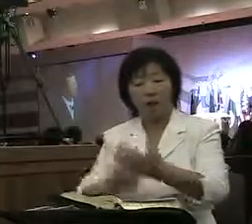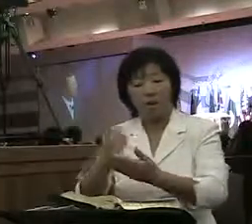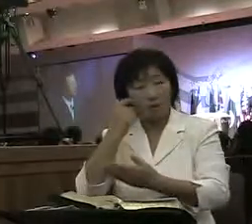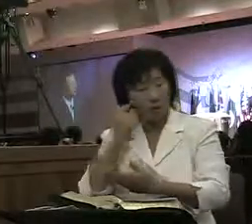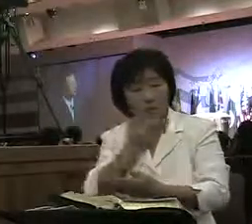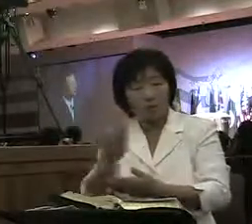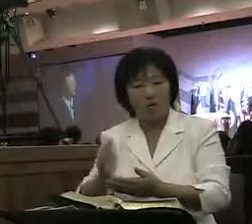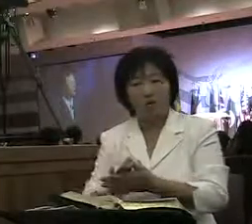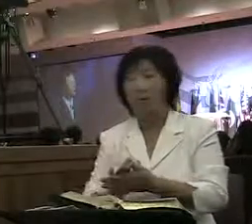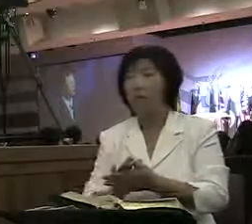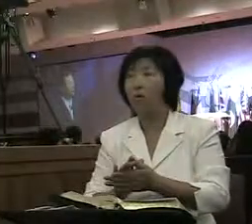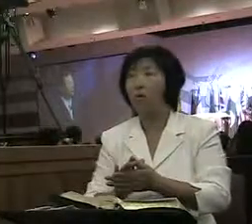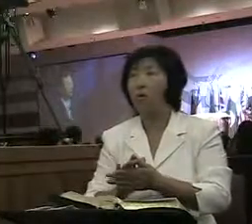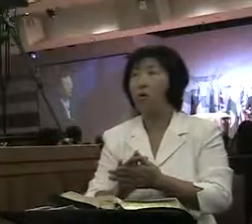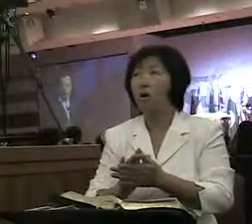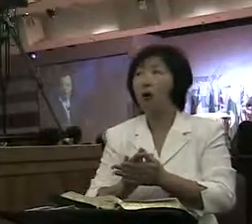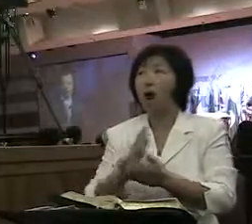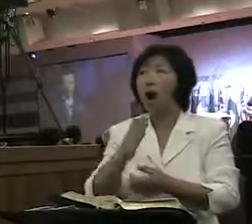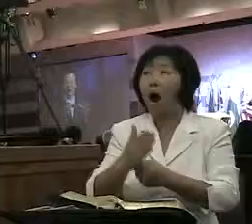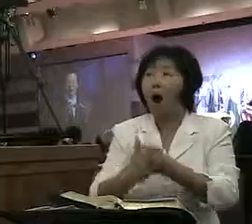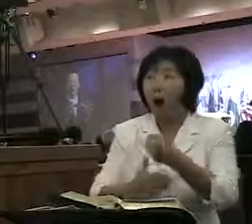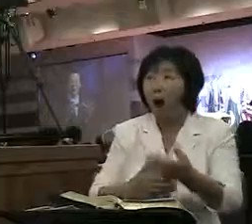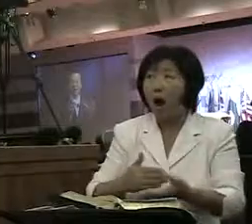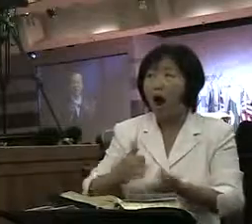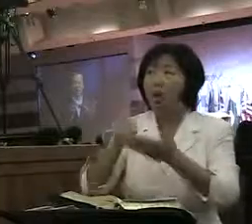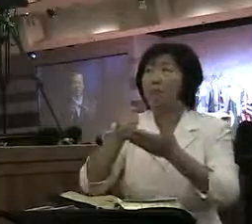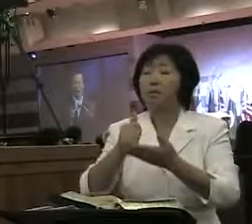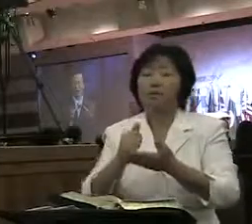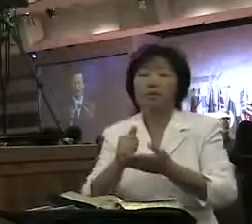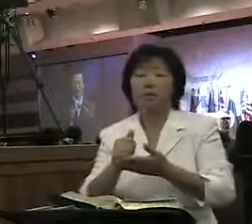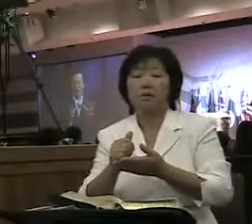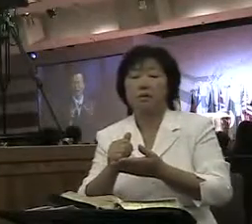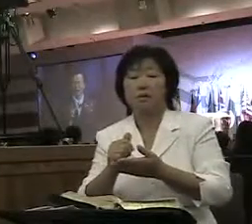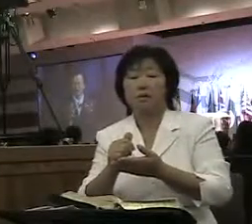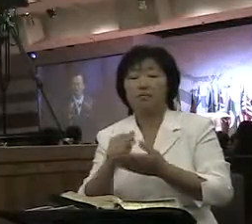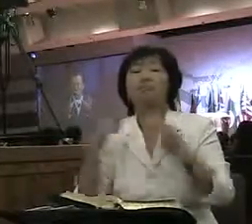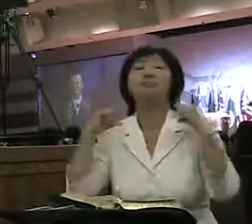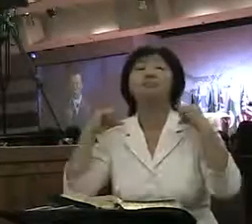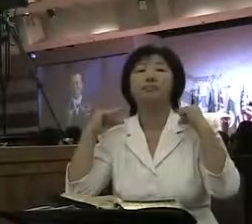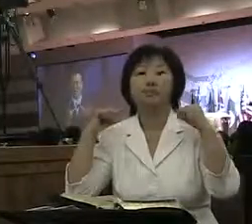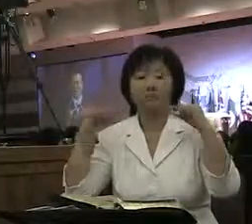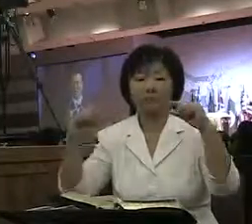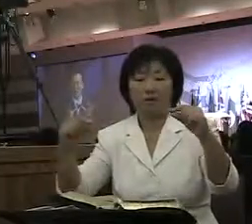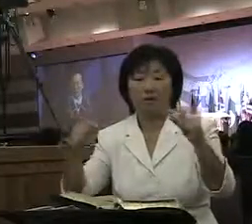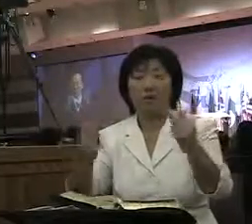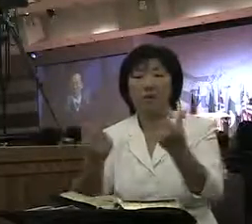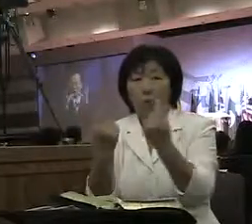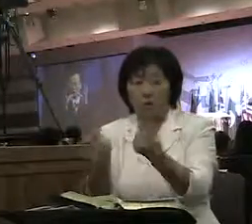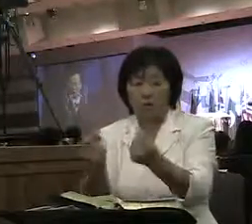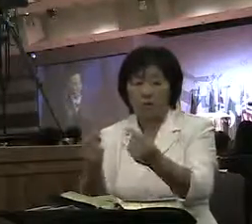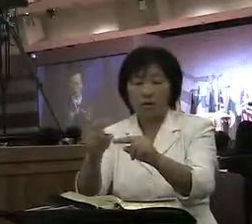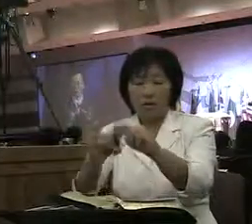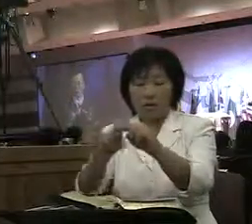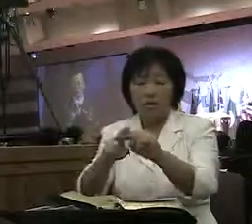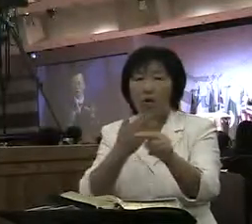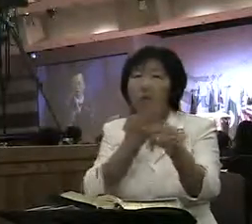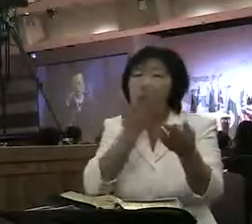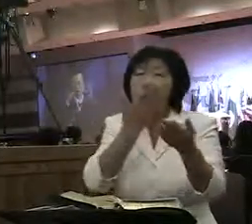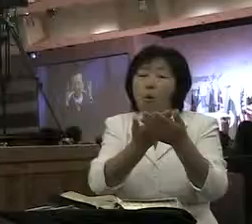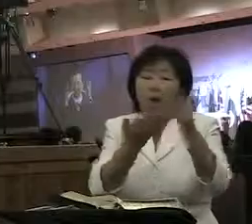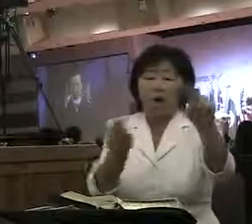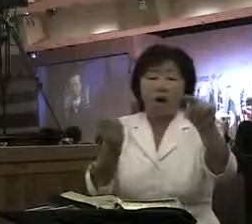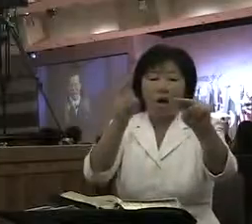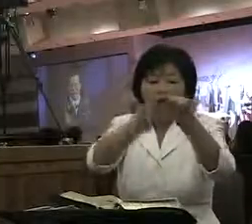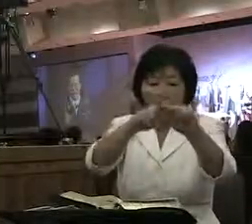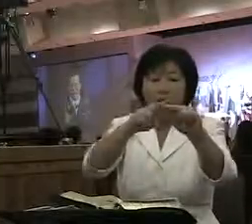no. 그 하나님은 여전히 같은 자리에서 보좌에 앉아